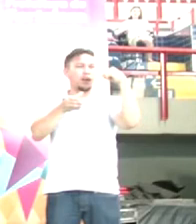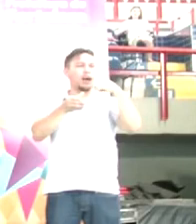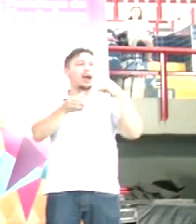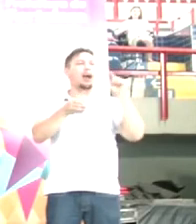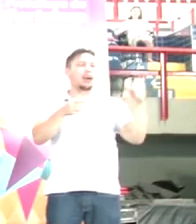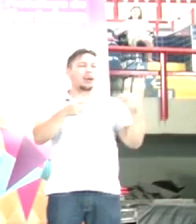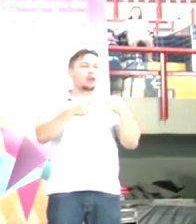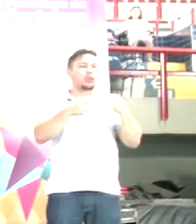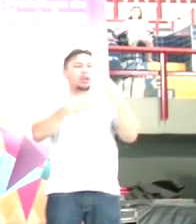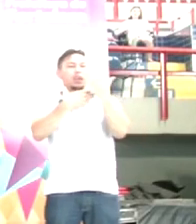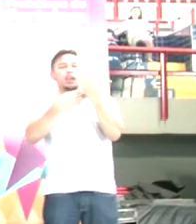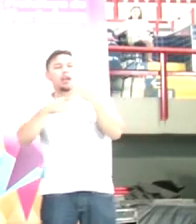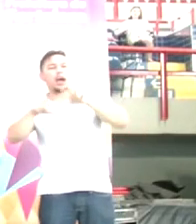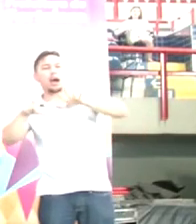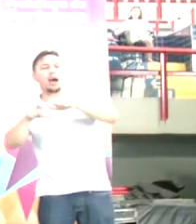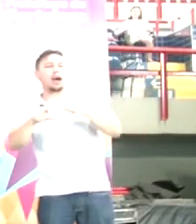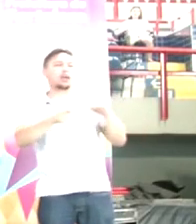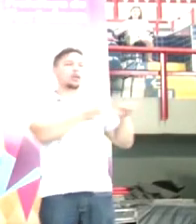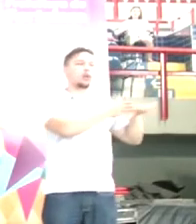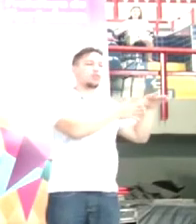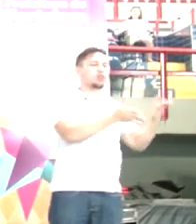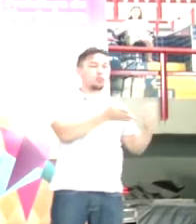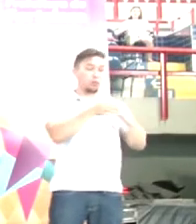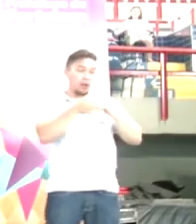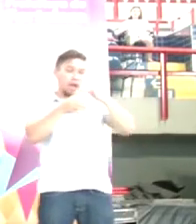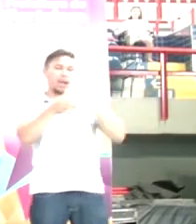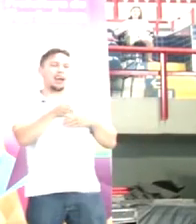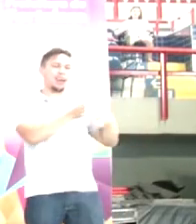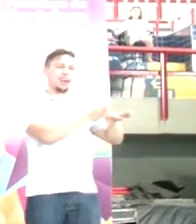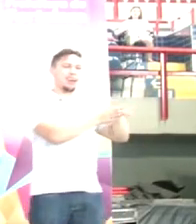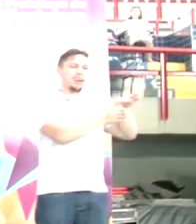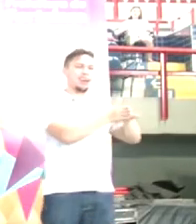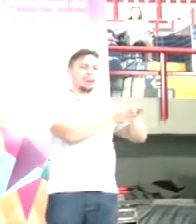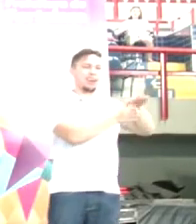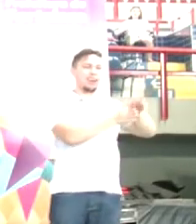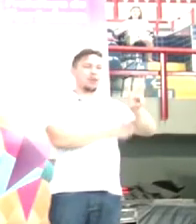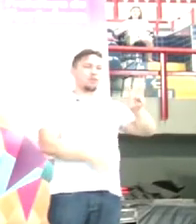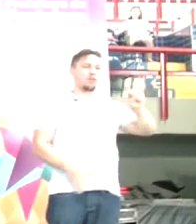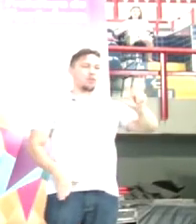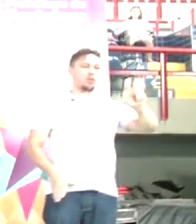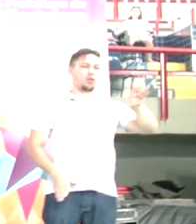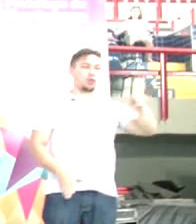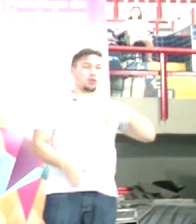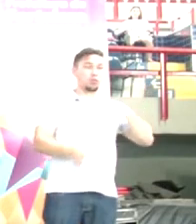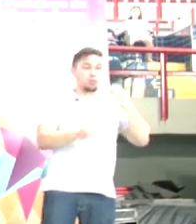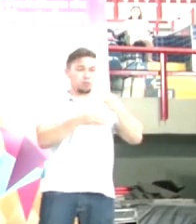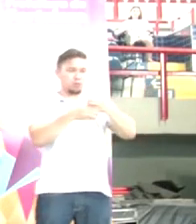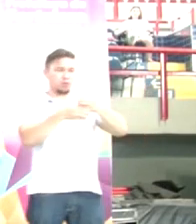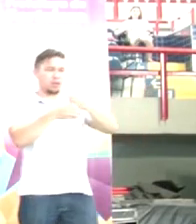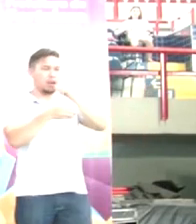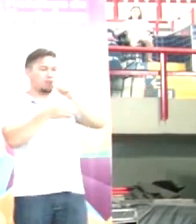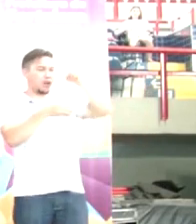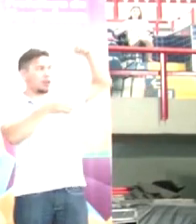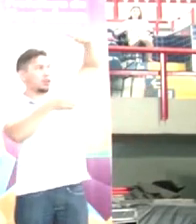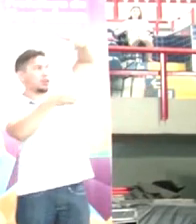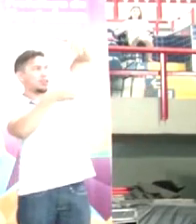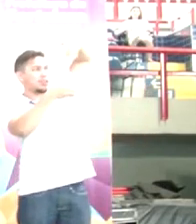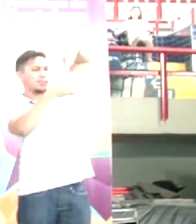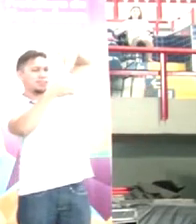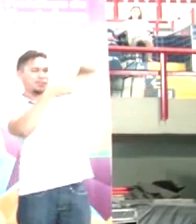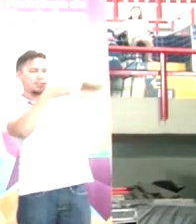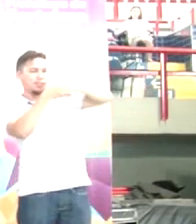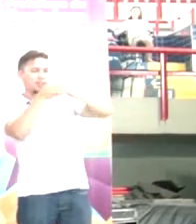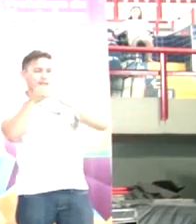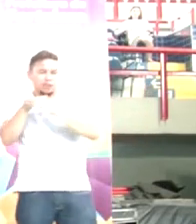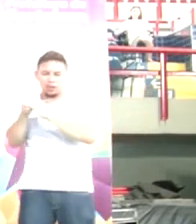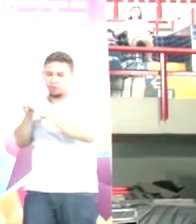sólido. Aí é área ou volume? Volume. Tá legal? Porque se eu vou encher, eu vou preencher toda a região interna